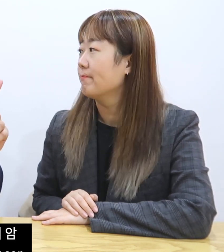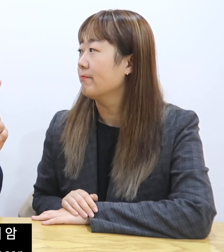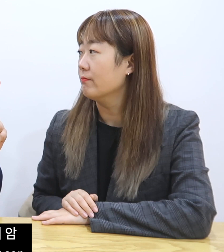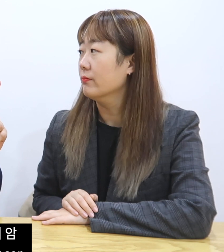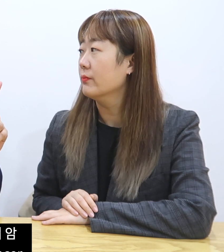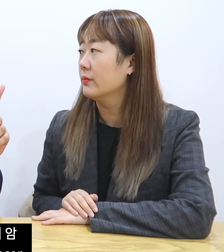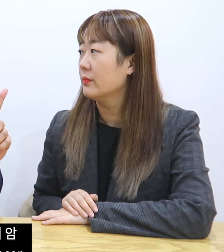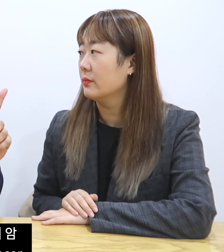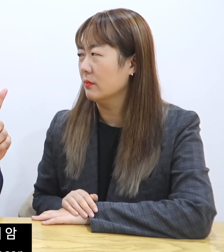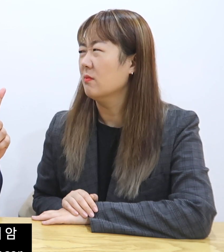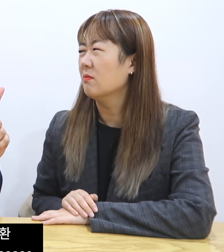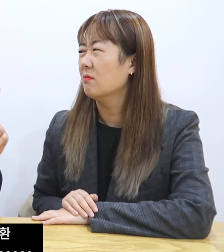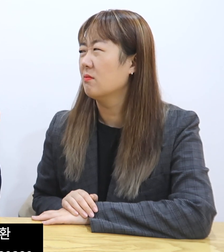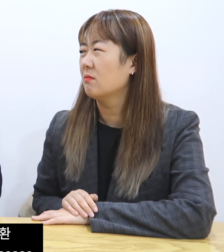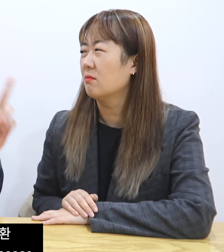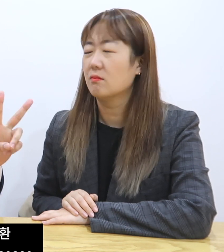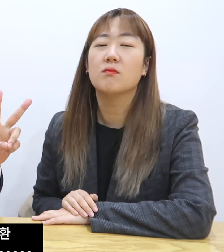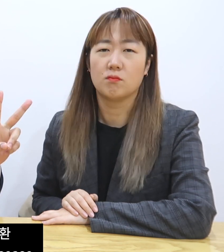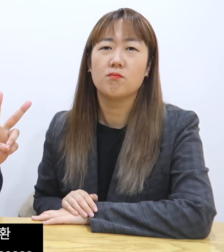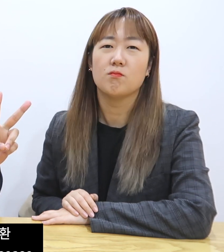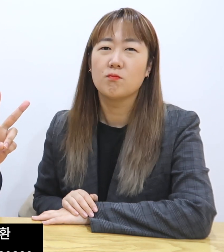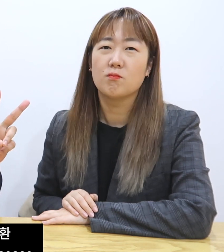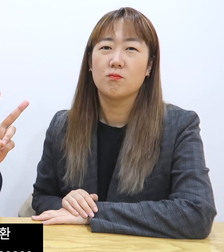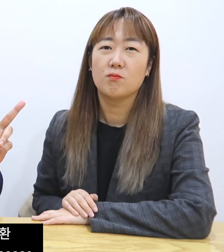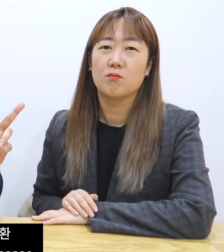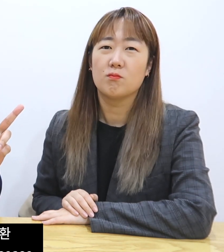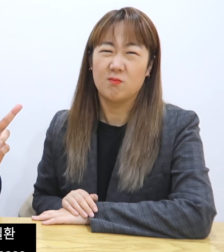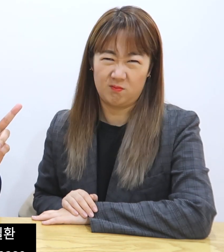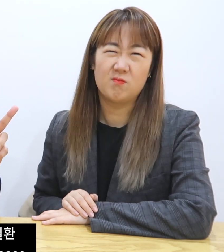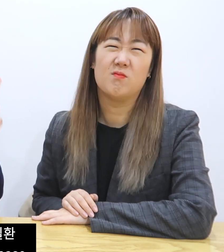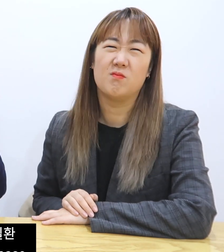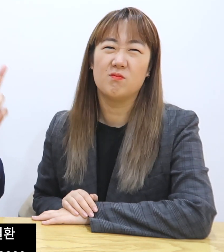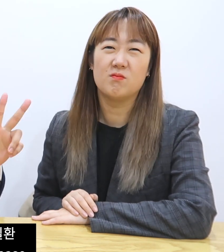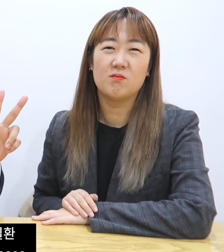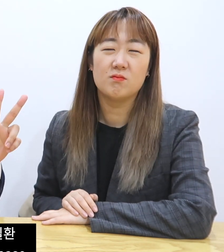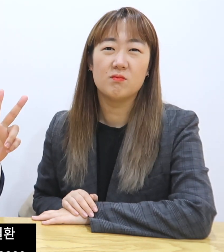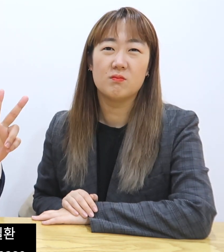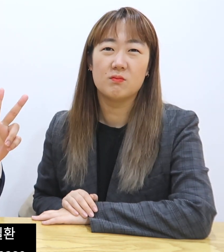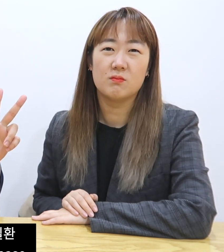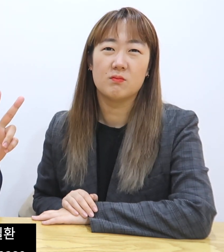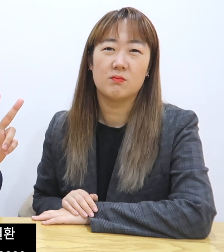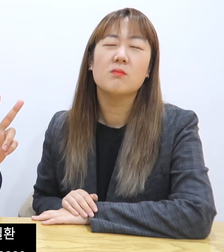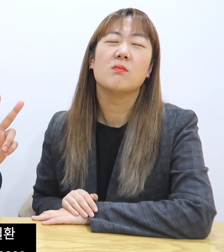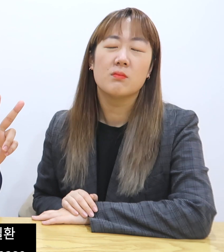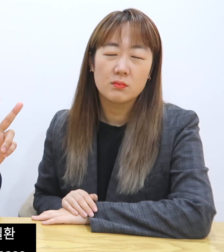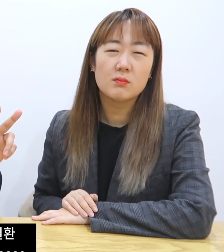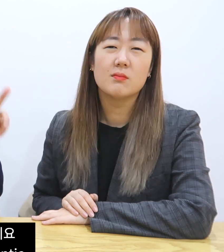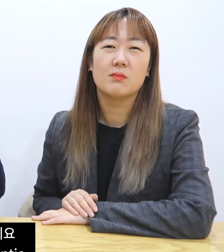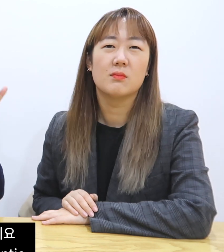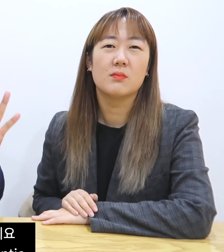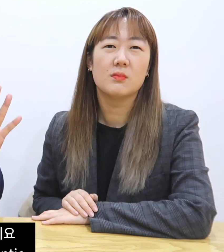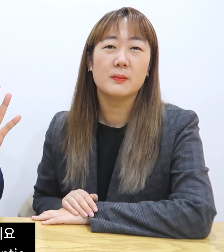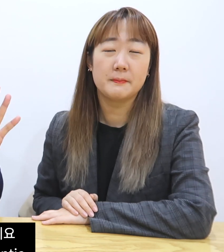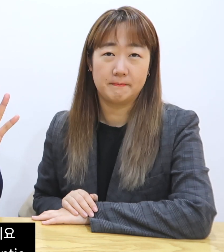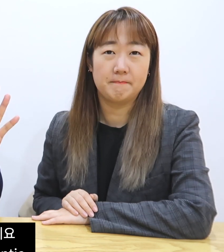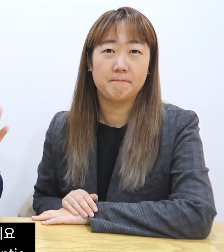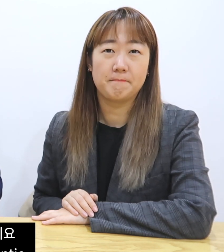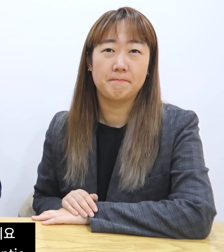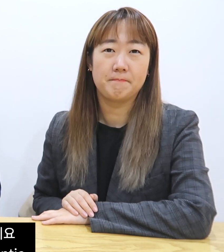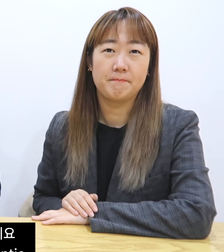번째 암, 두 번째 뇌지와, 세 번째 등자지와, 네 번째